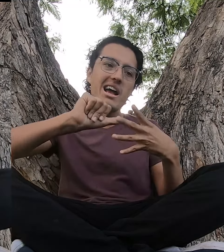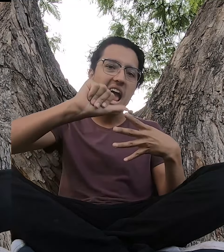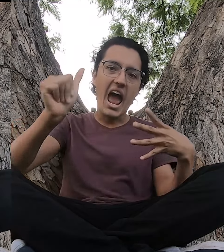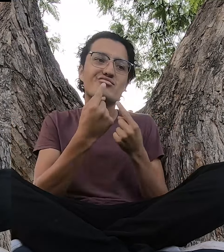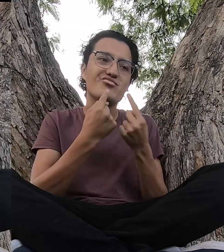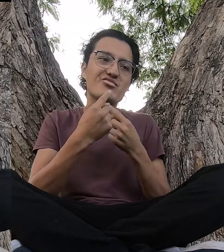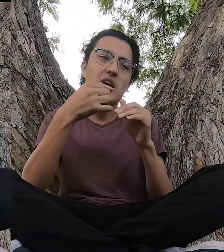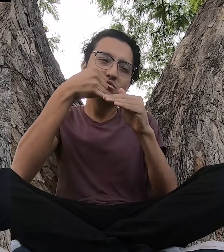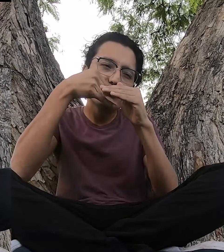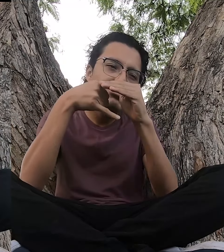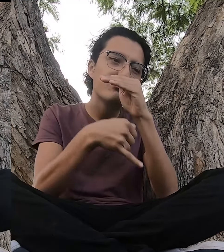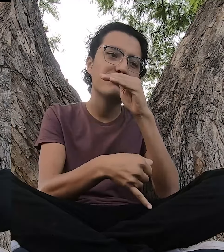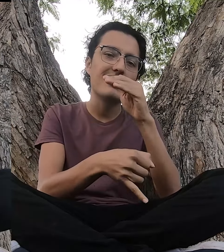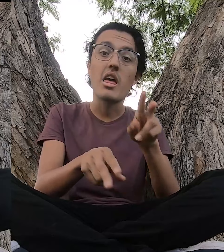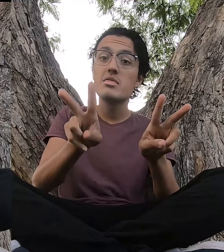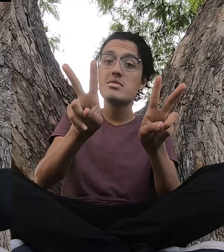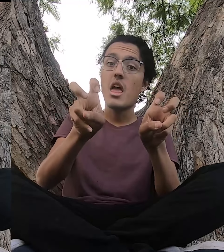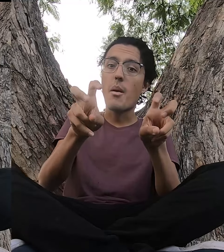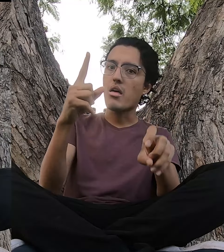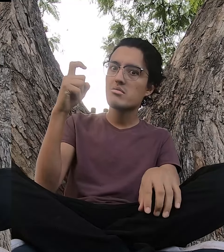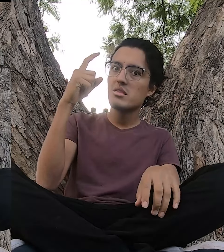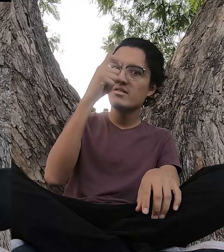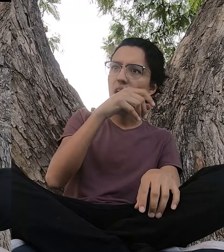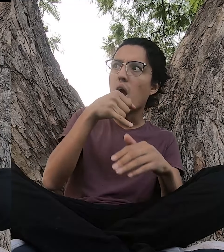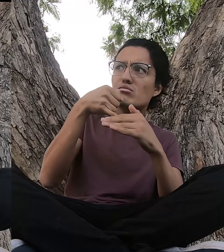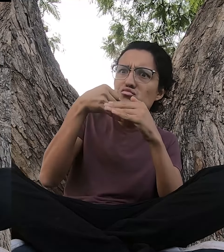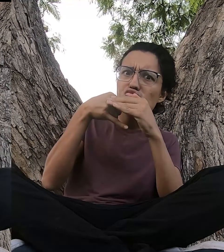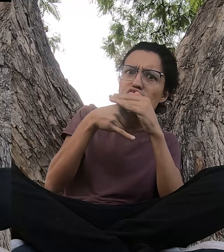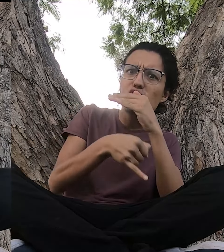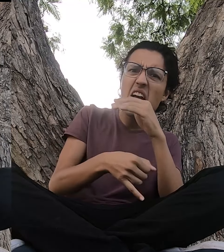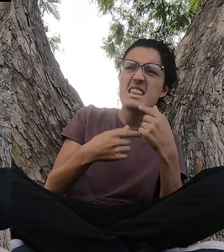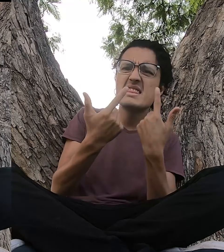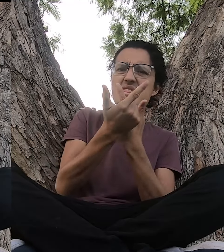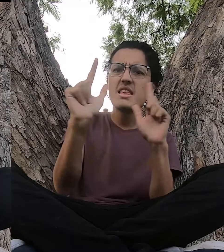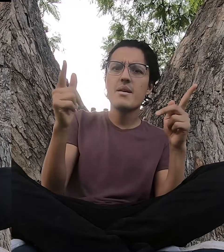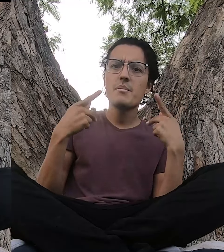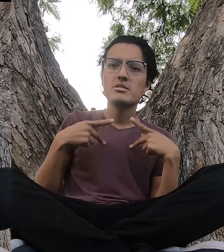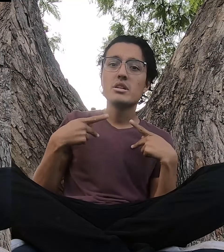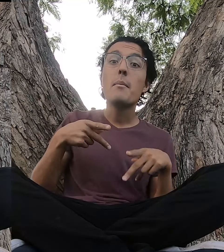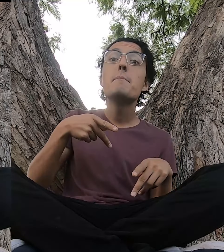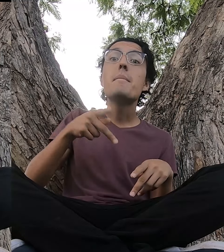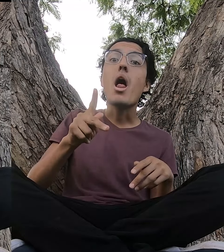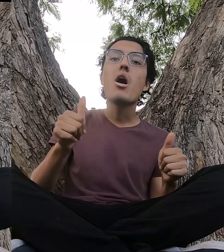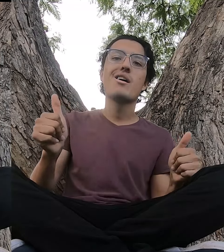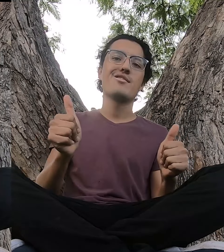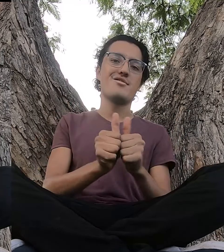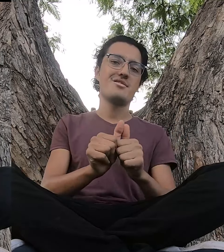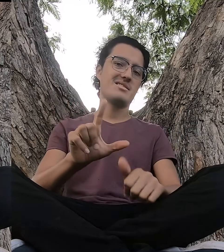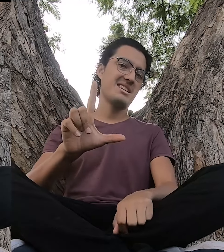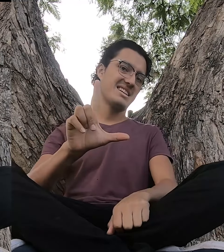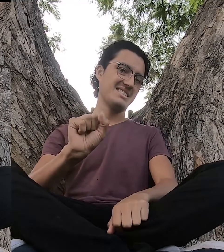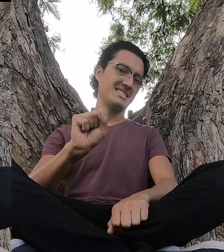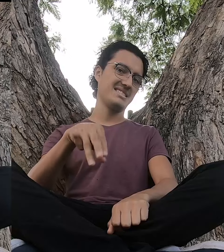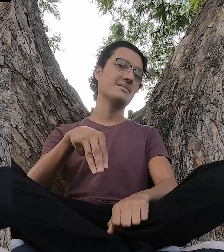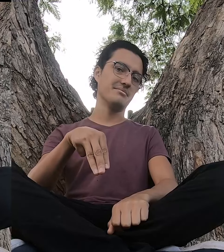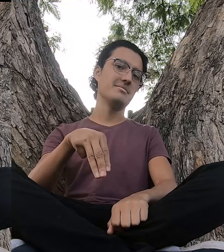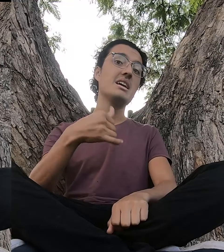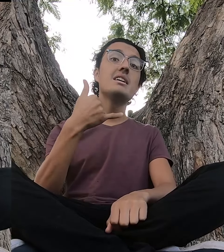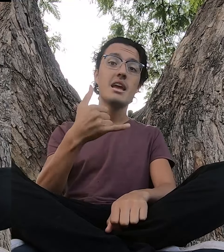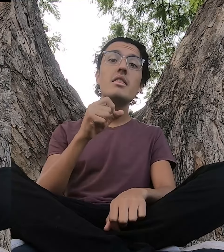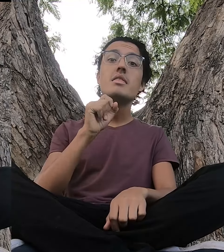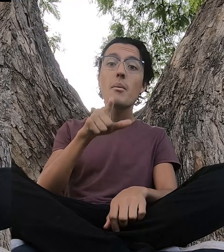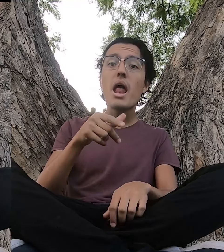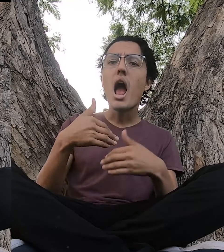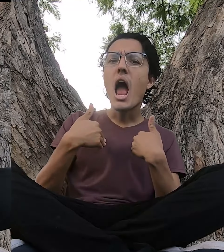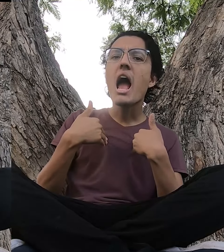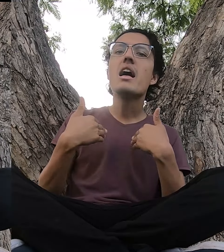de arte, poder tener una conversación sobre temas complejos y profundos con cualquier otra persona, pero a través